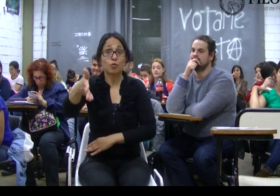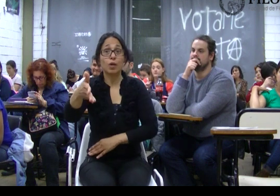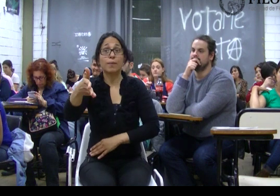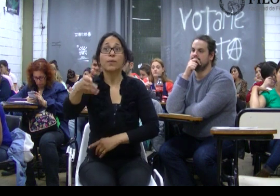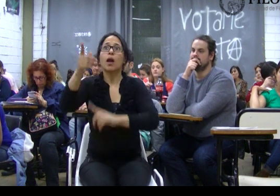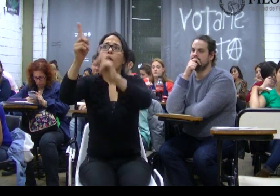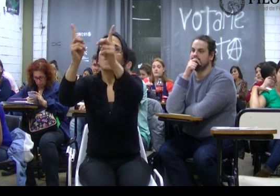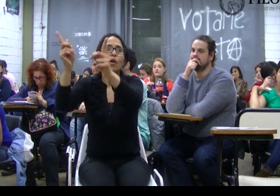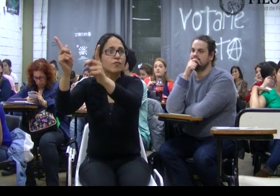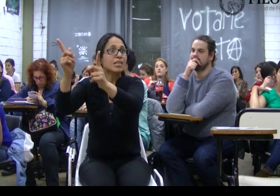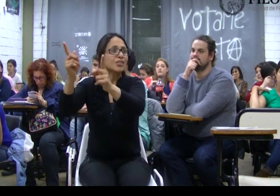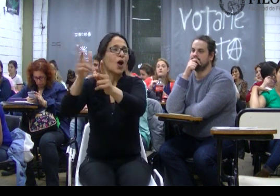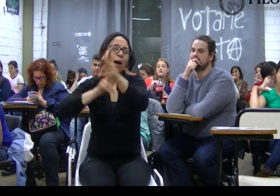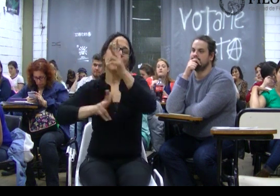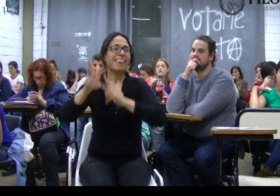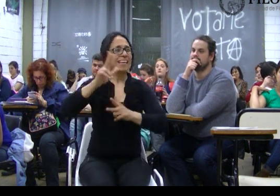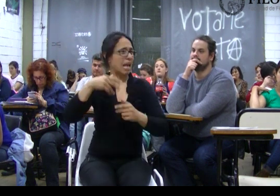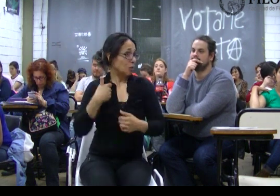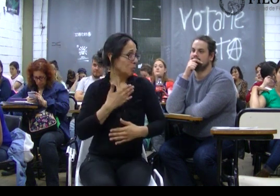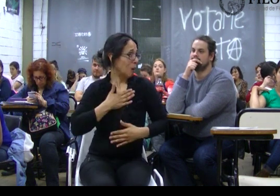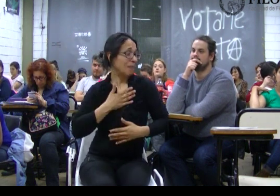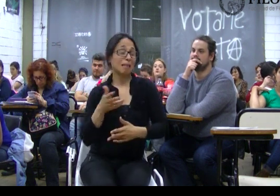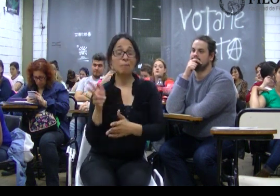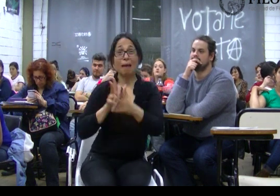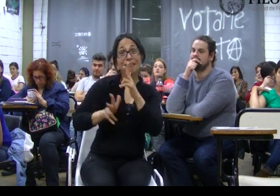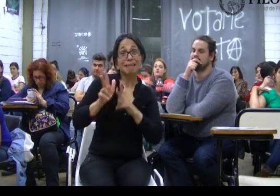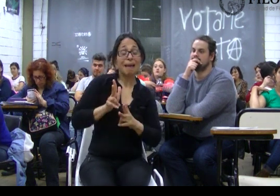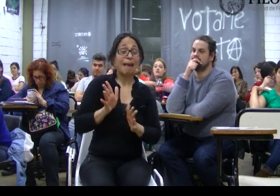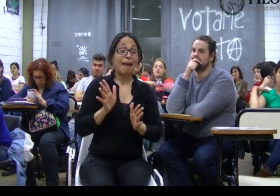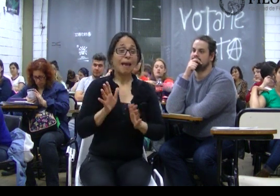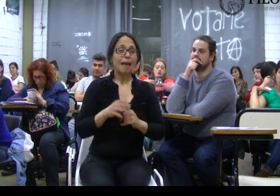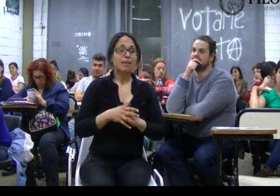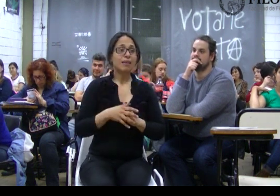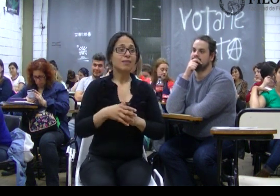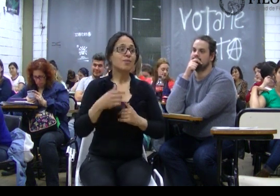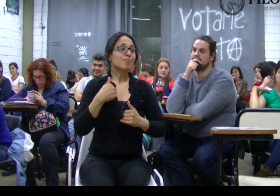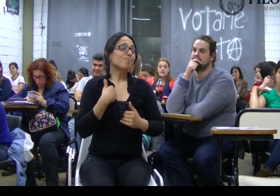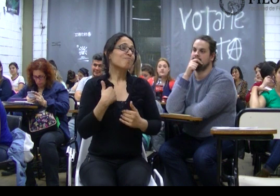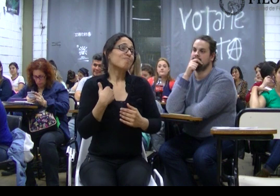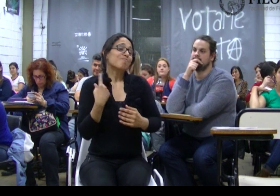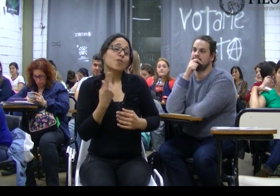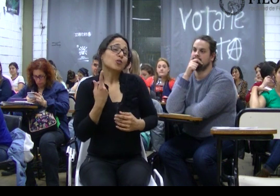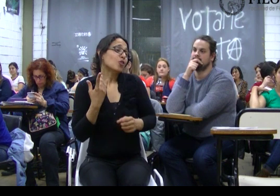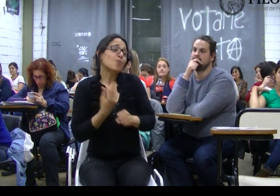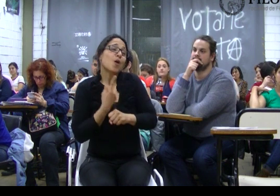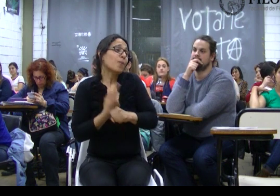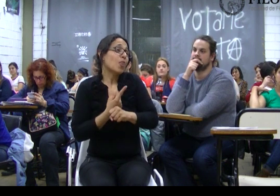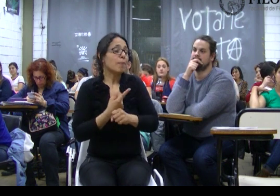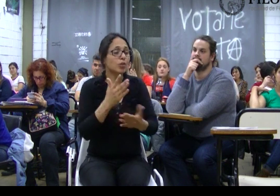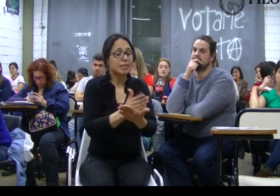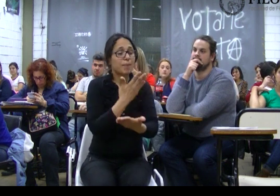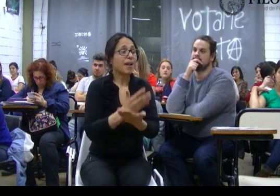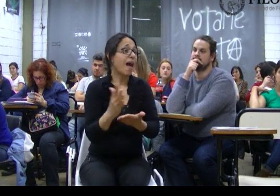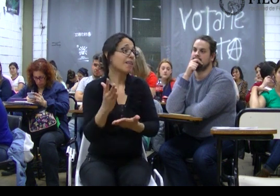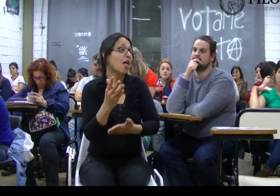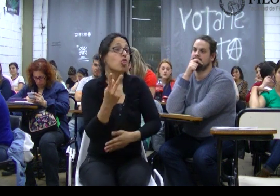y me contaban las maestras muy risueñas que había, no podían separar a dos nenas que habían tenido la estrategia